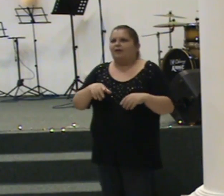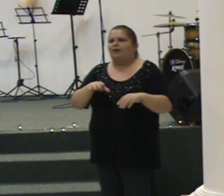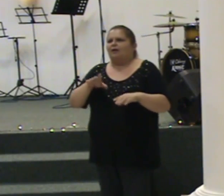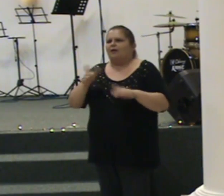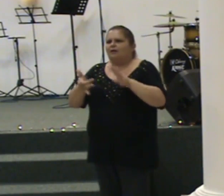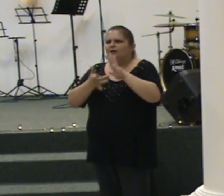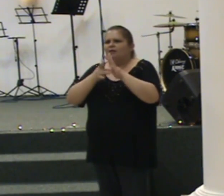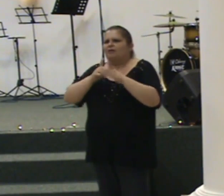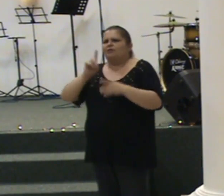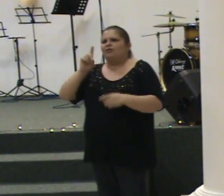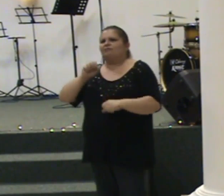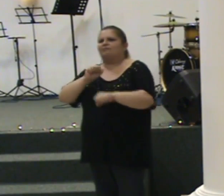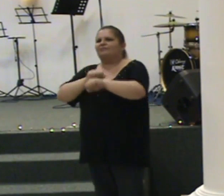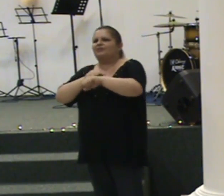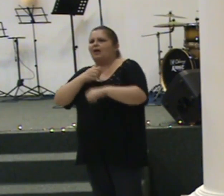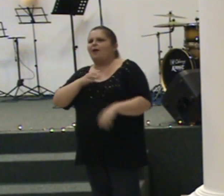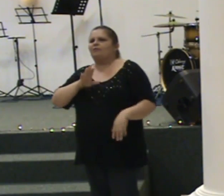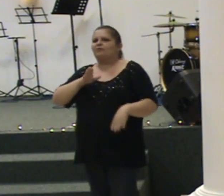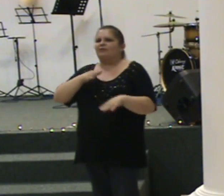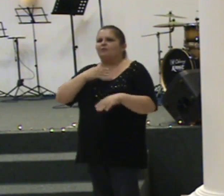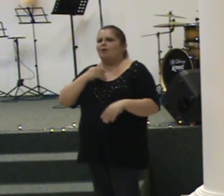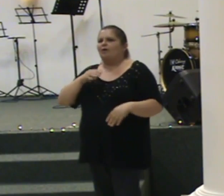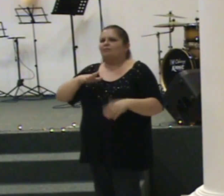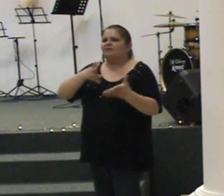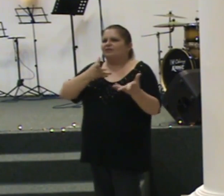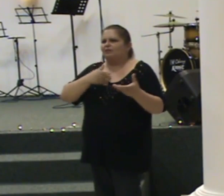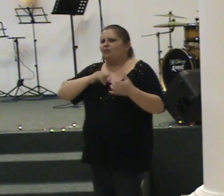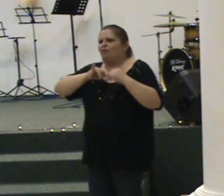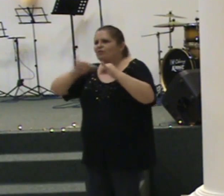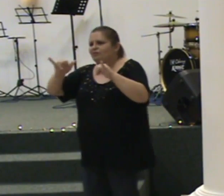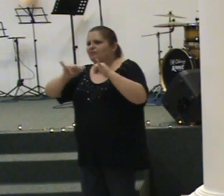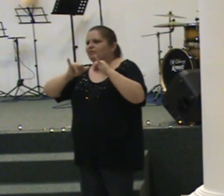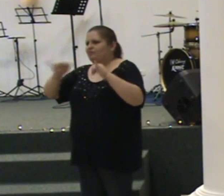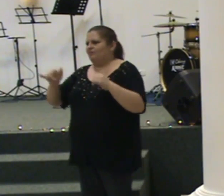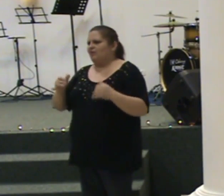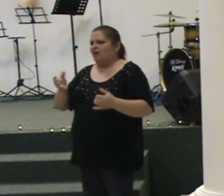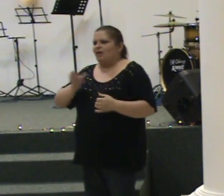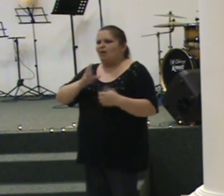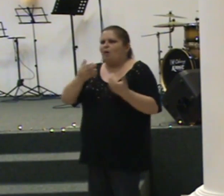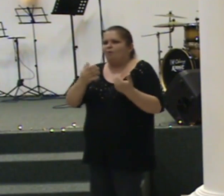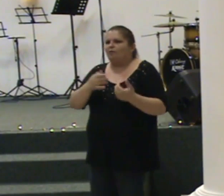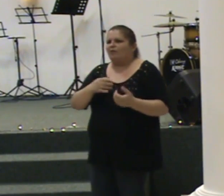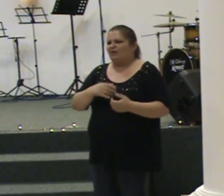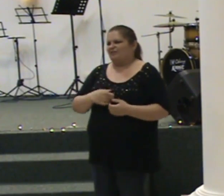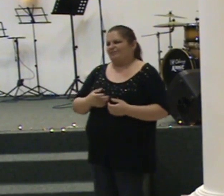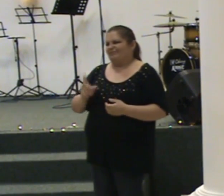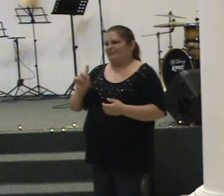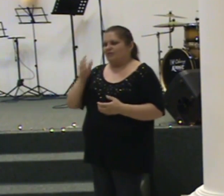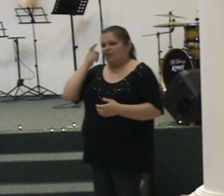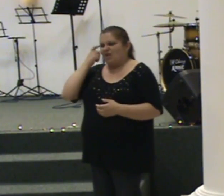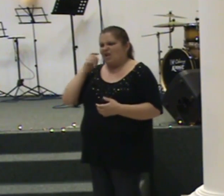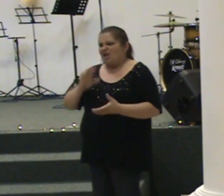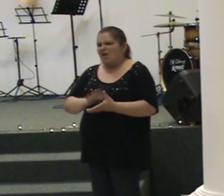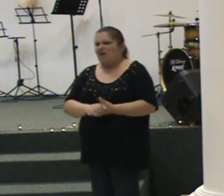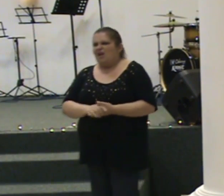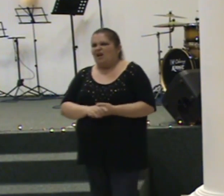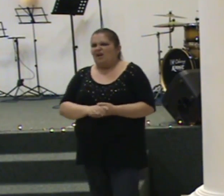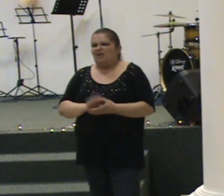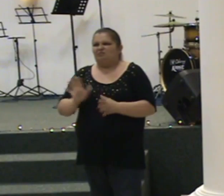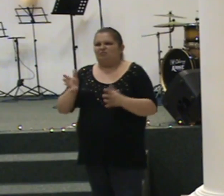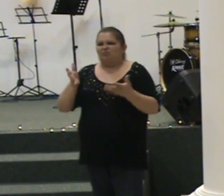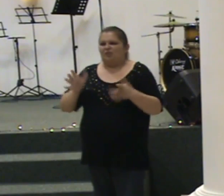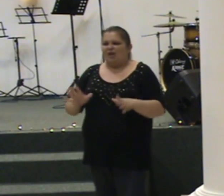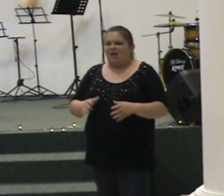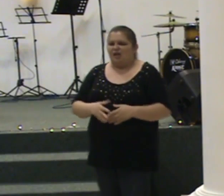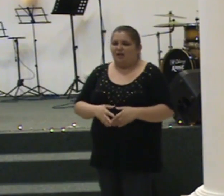na porta para fazer morada no seu coração. E tem pessoas que falam assim, mas não, né? Eu tenho um menino